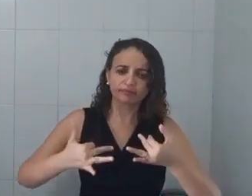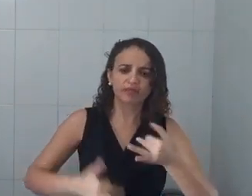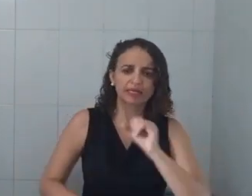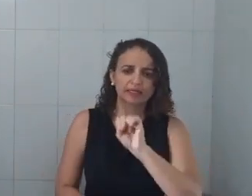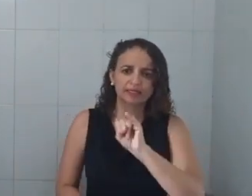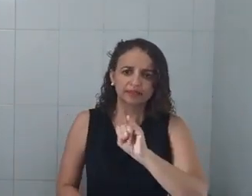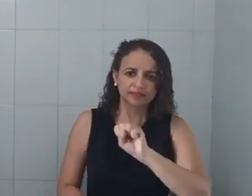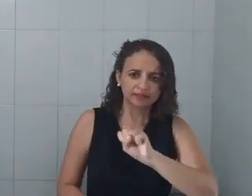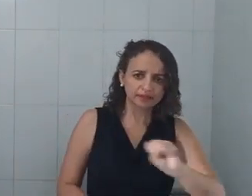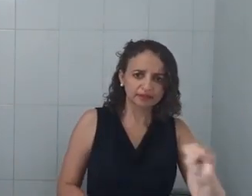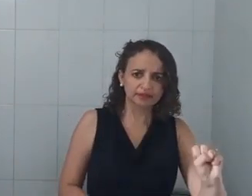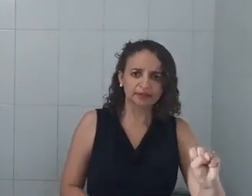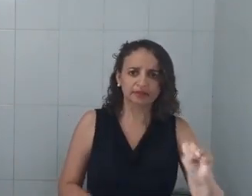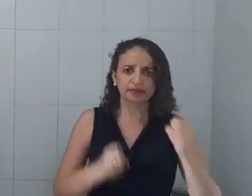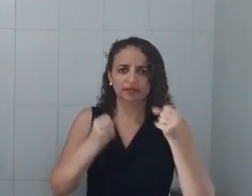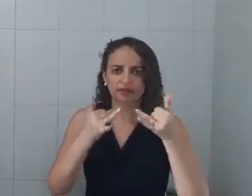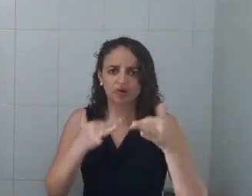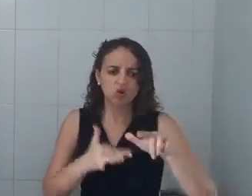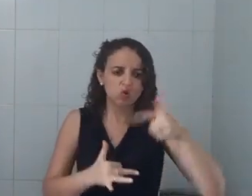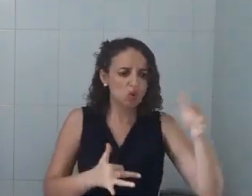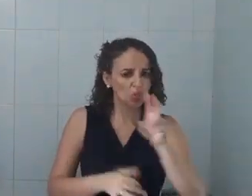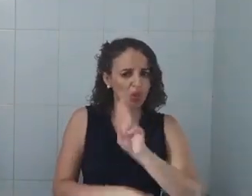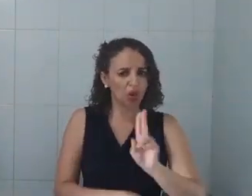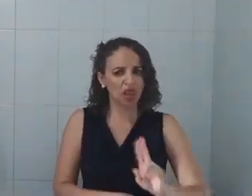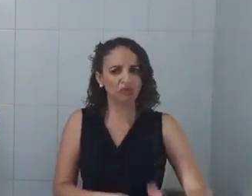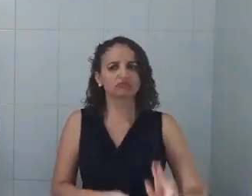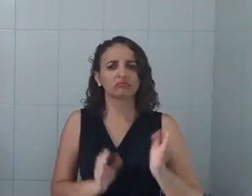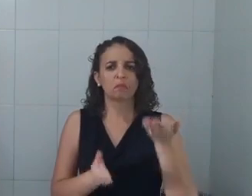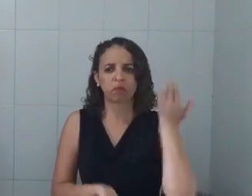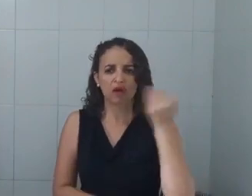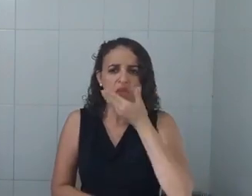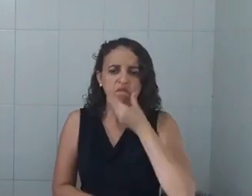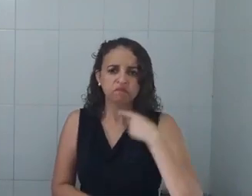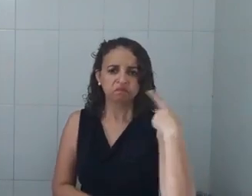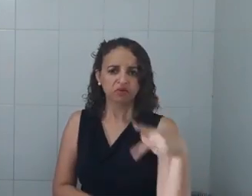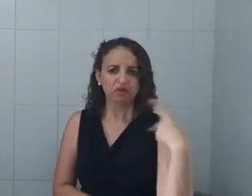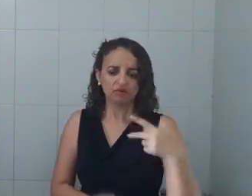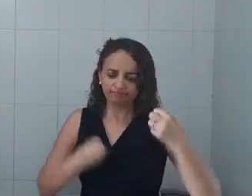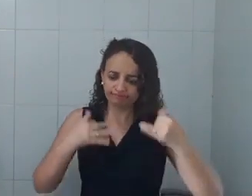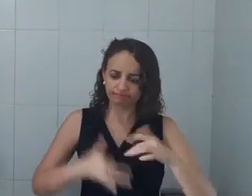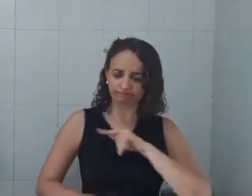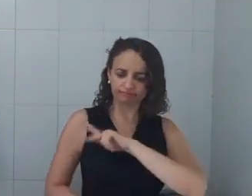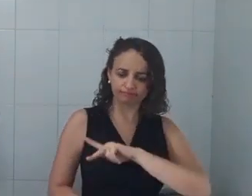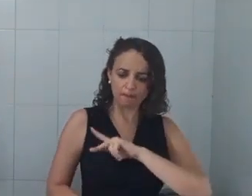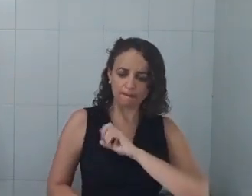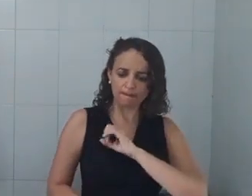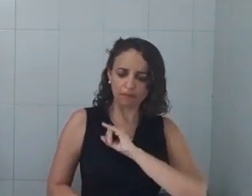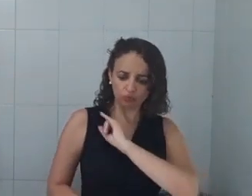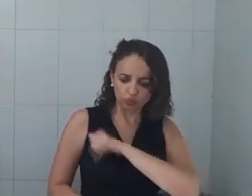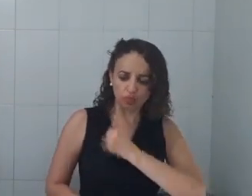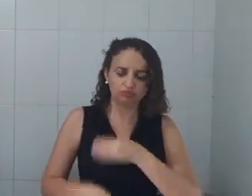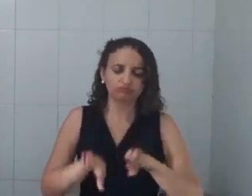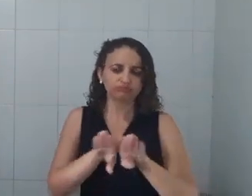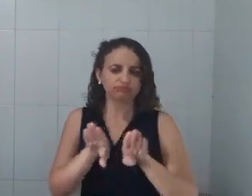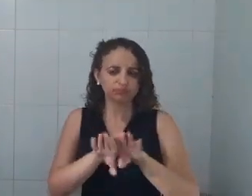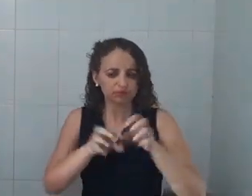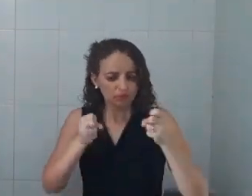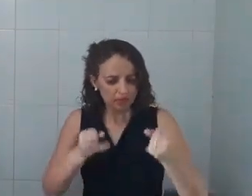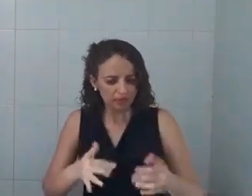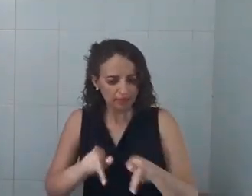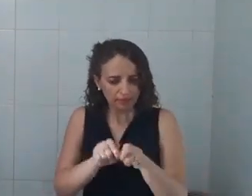Isaías, Zacarias e outros. João descreveu de maneira pormenorizada no livro de Apocalipse